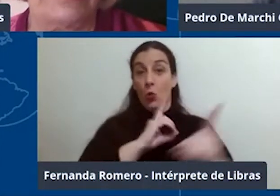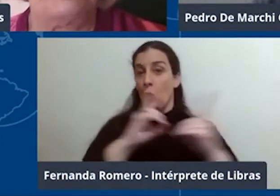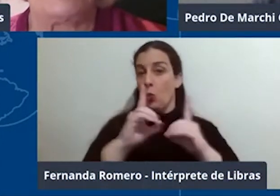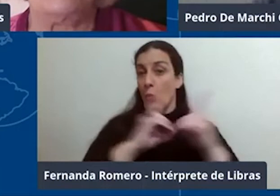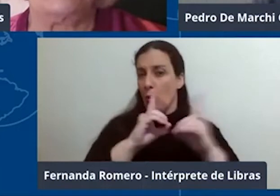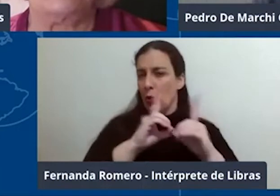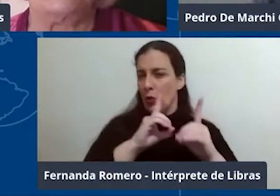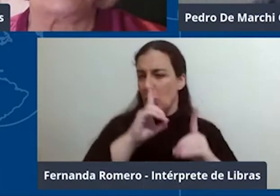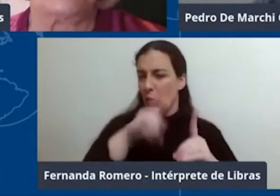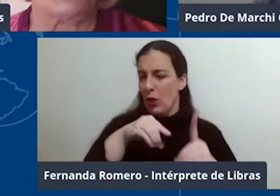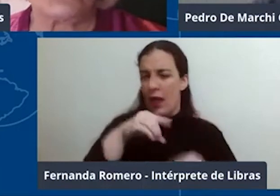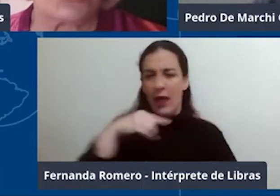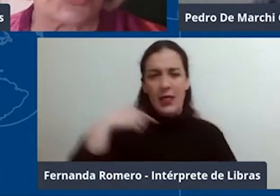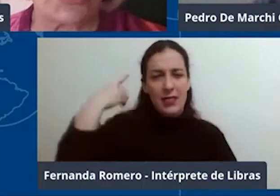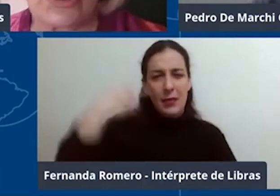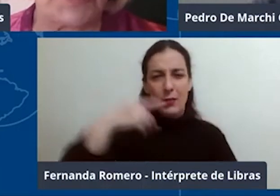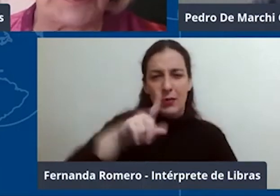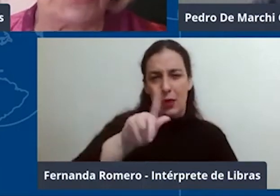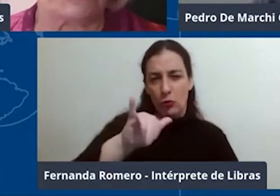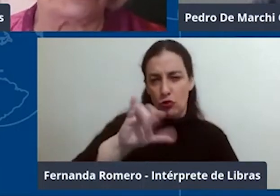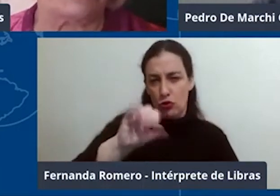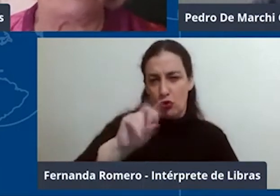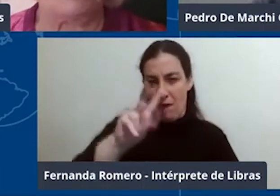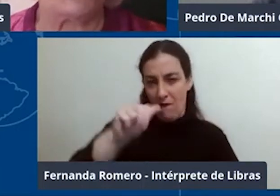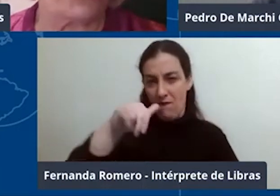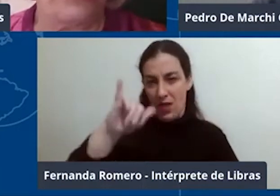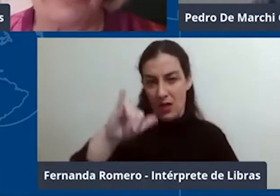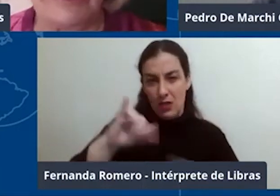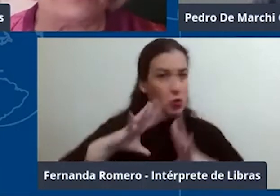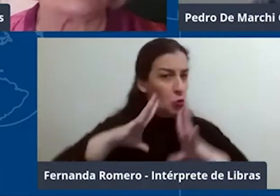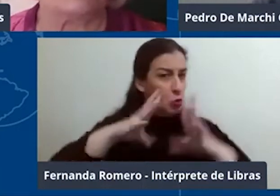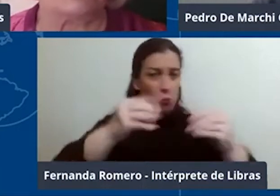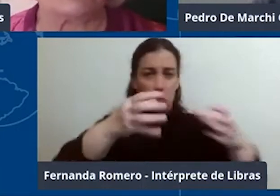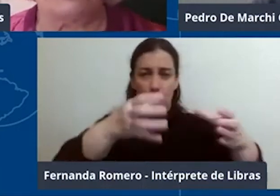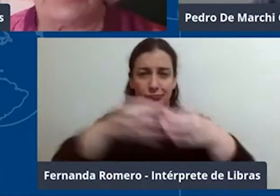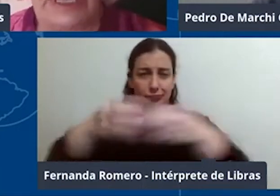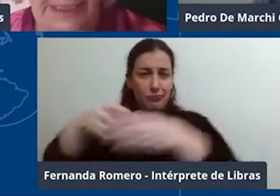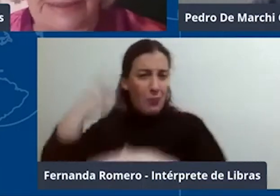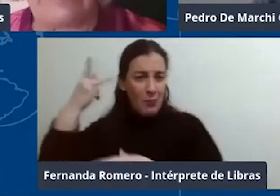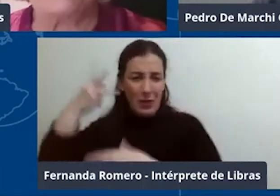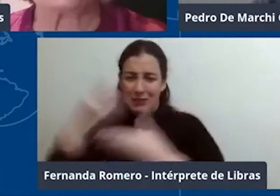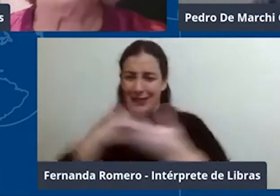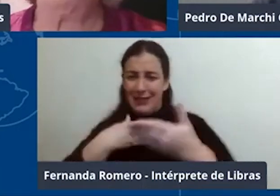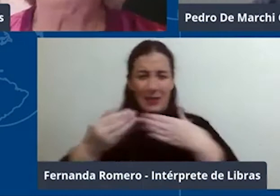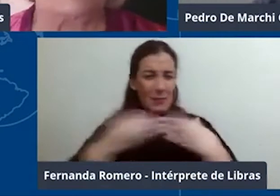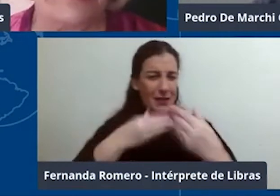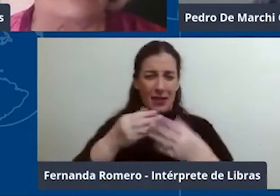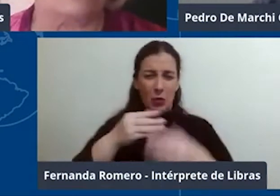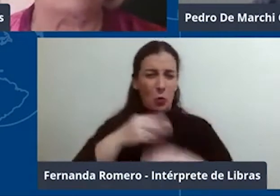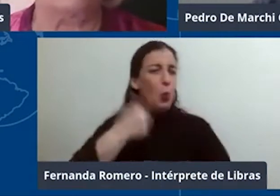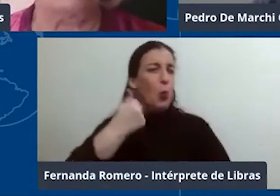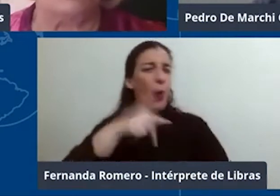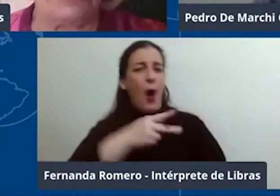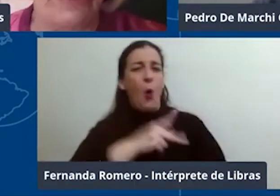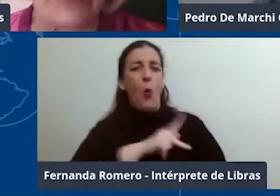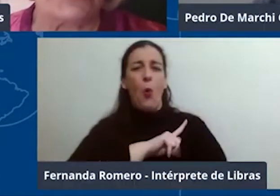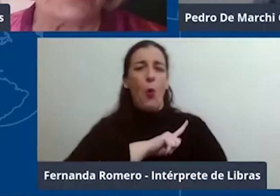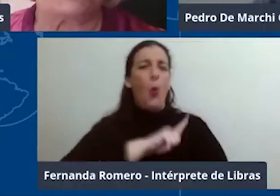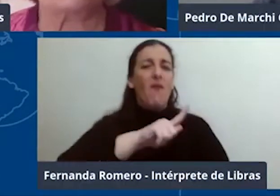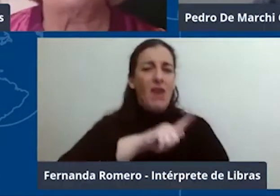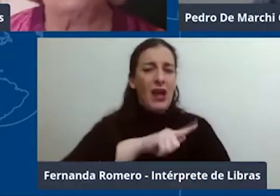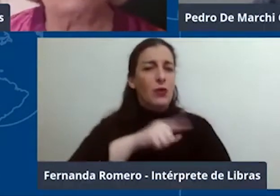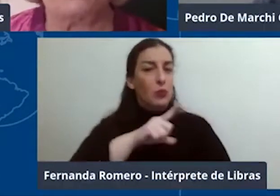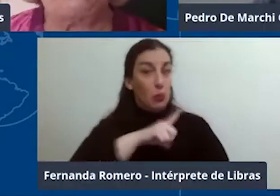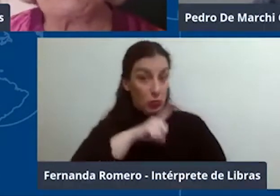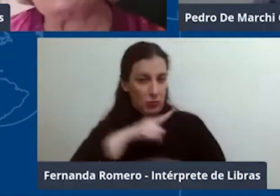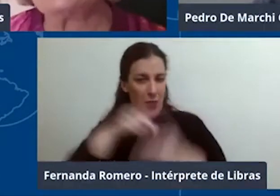Giovanni Cherini, e de todos os partidos, independe de governo, eles têm uma visão republicana. Eu faço